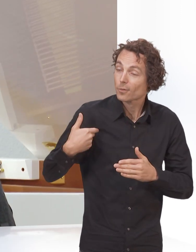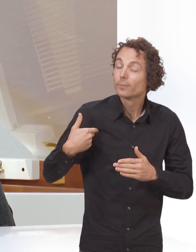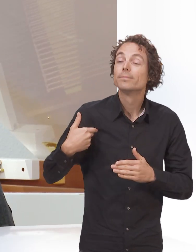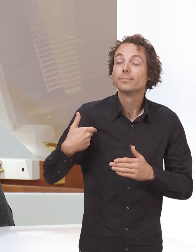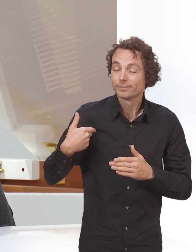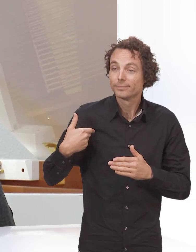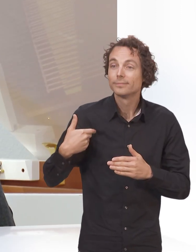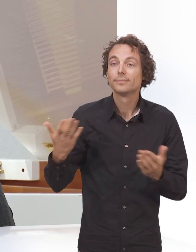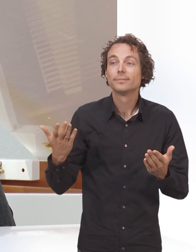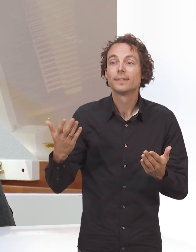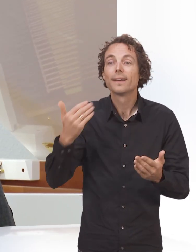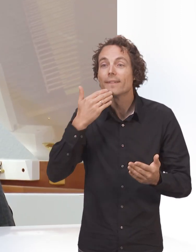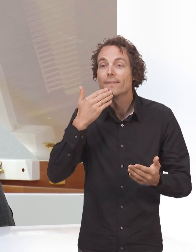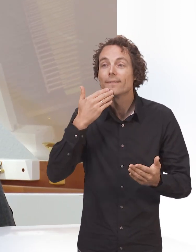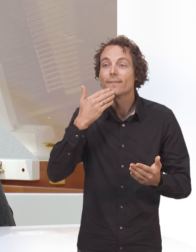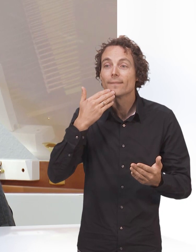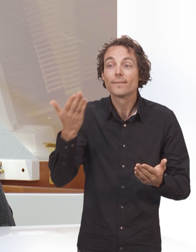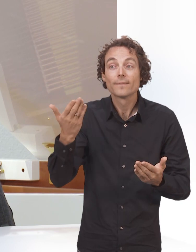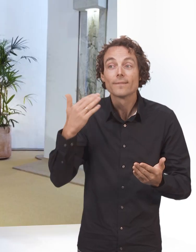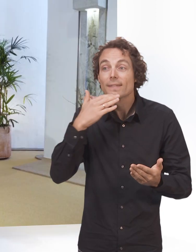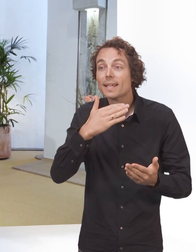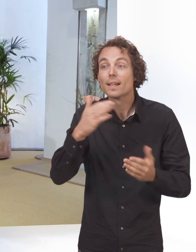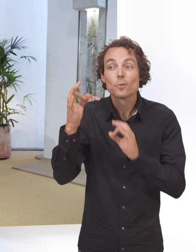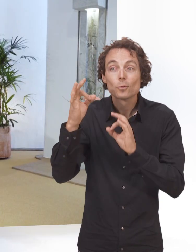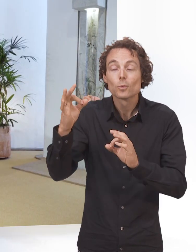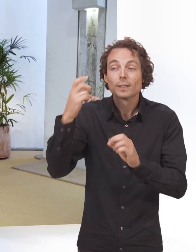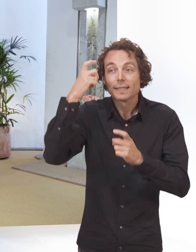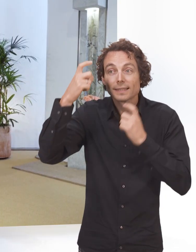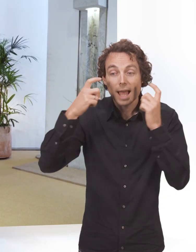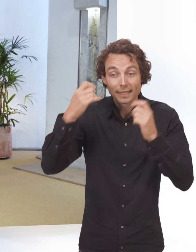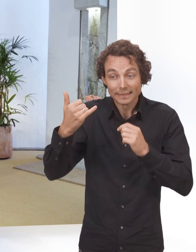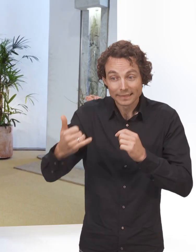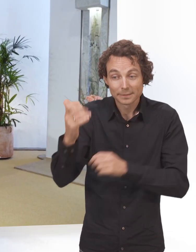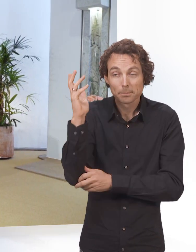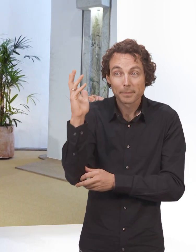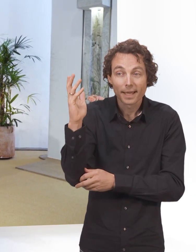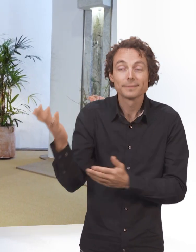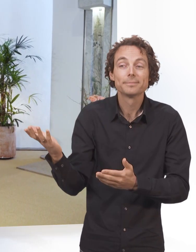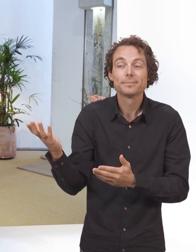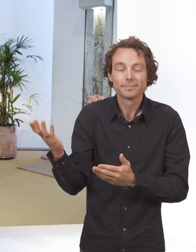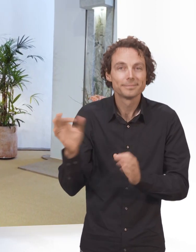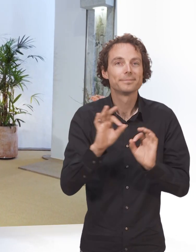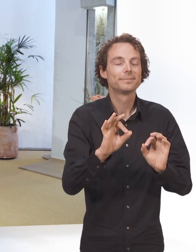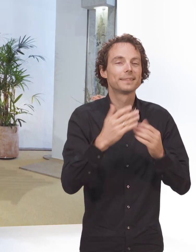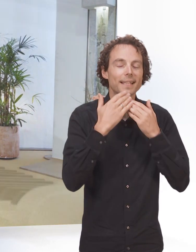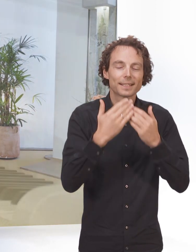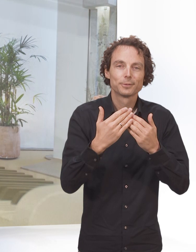Und viel gute Gedanken jetzt bei der Predigt. Ja, danke schön.